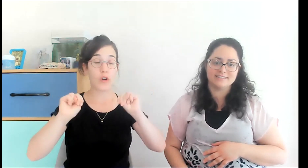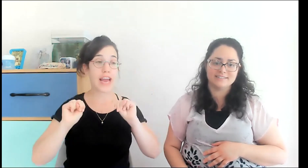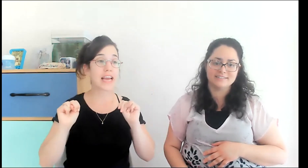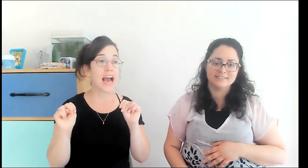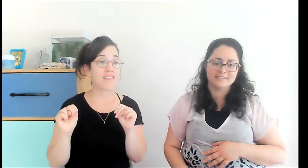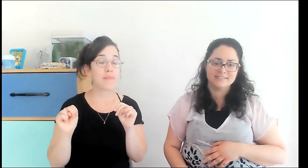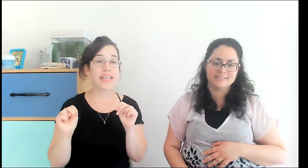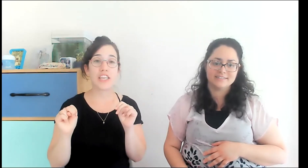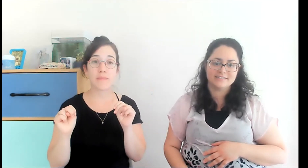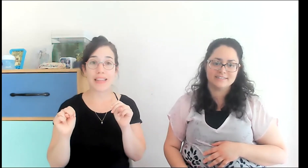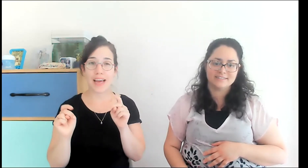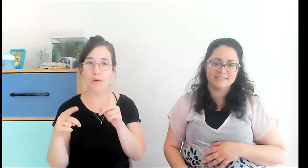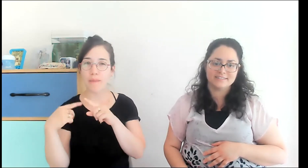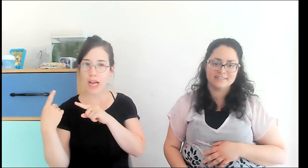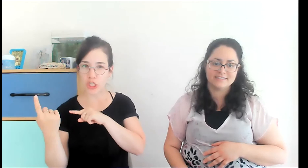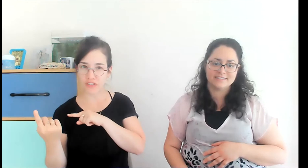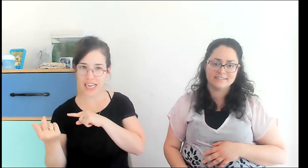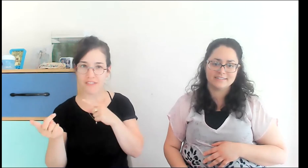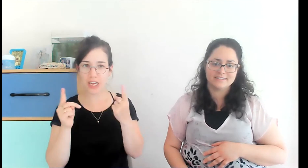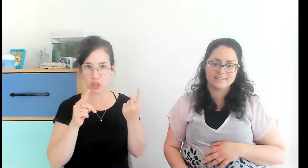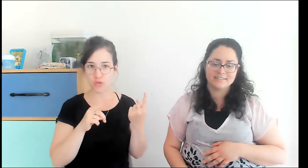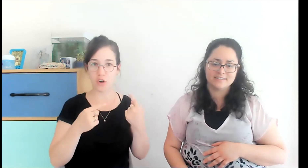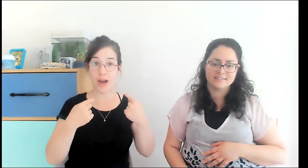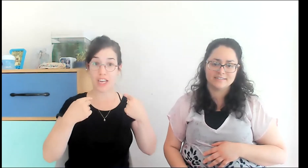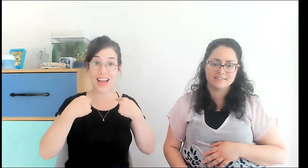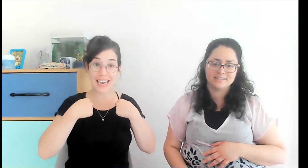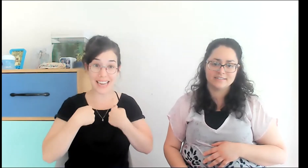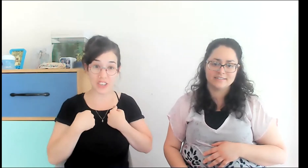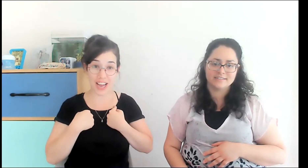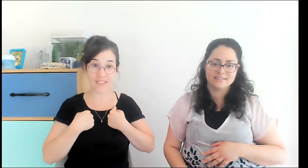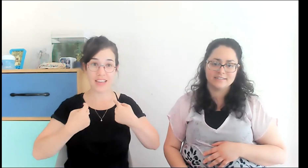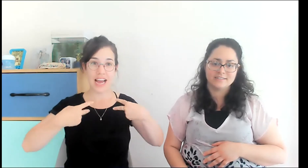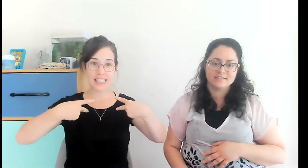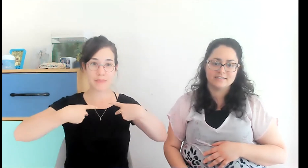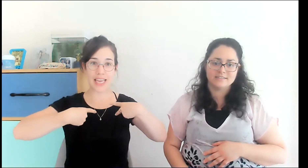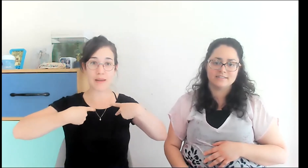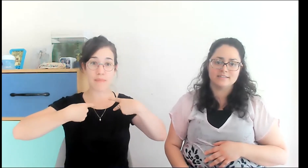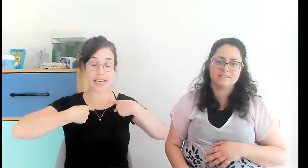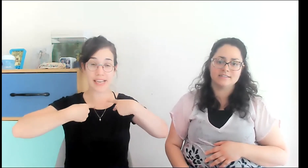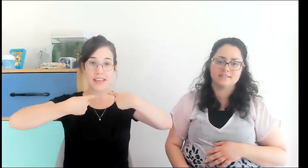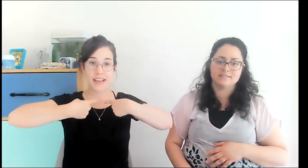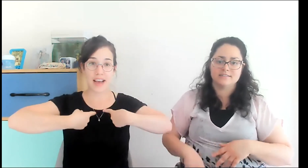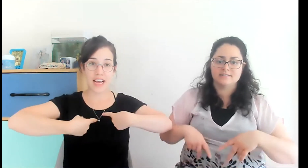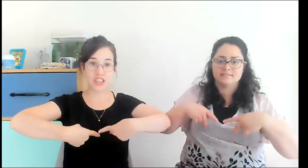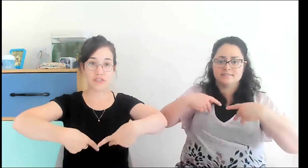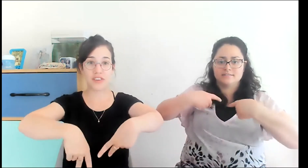אוקיי? אבל בגלל שבהתחלה אומרים השיבני והשובה, כלומר עכשיו אני שב, אז זה מתחיל ממני.